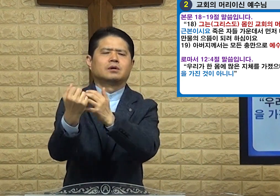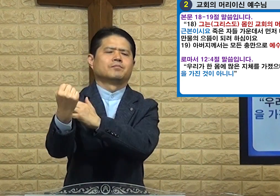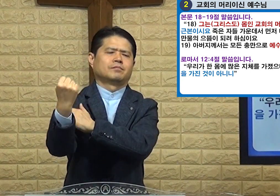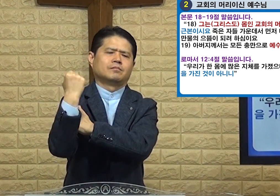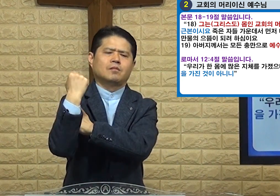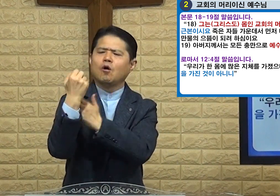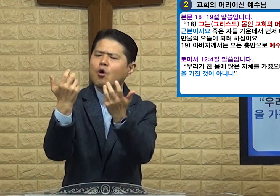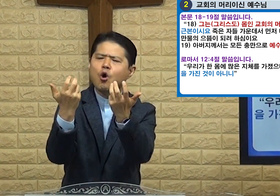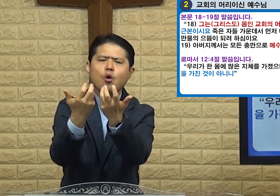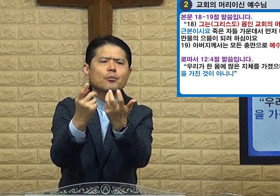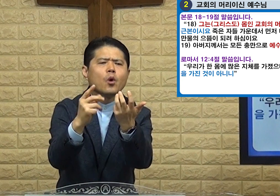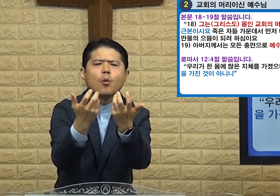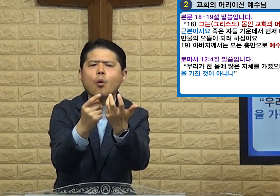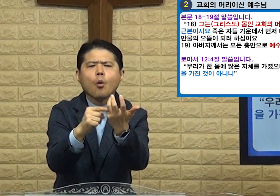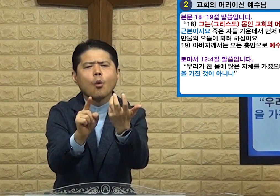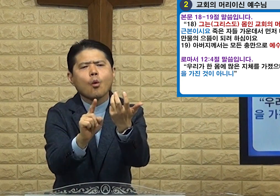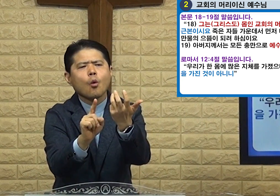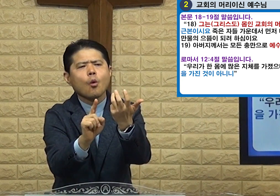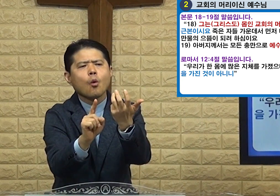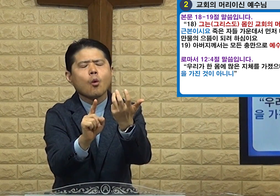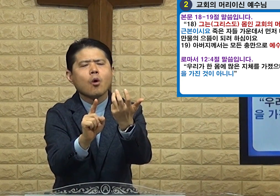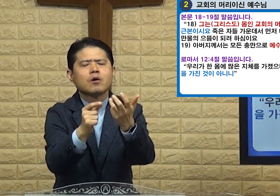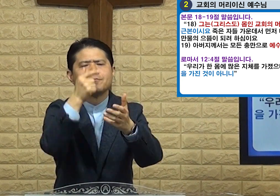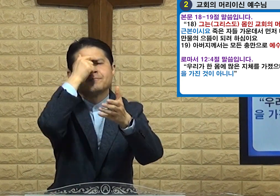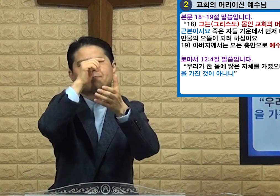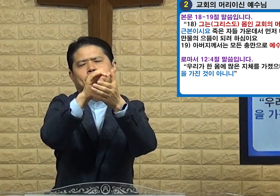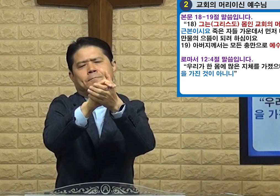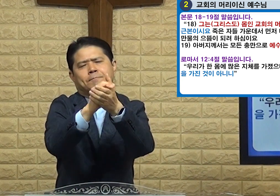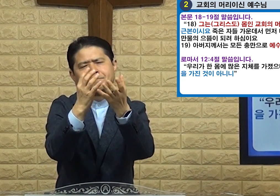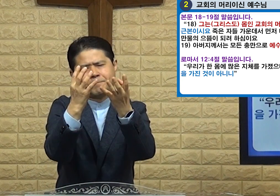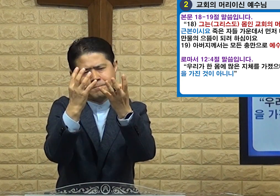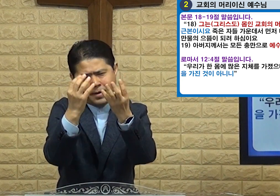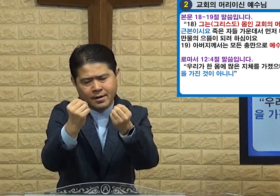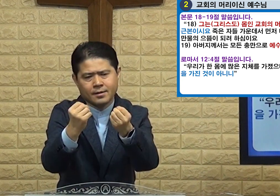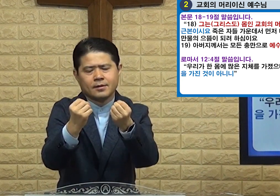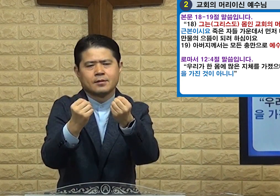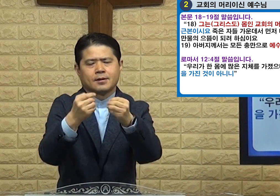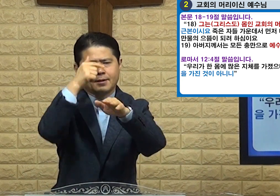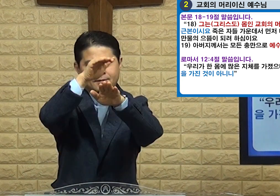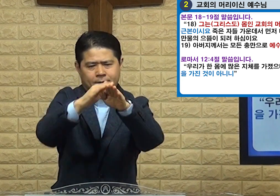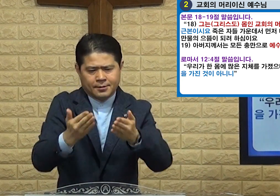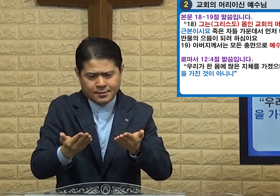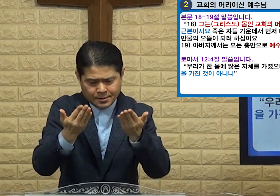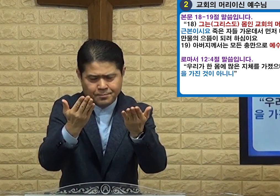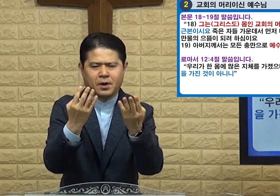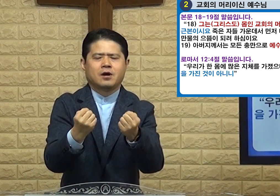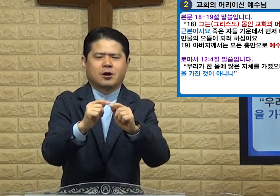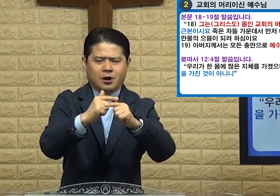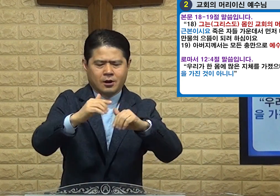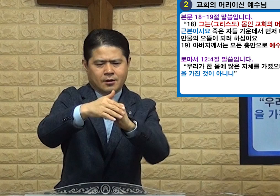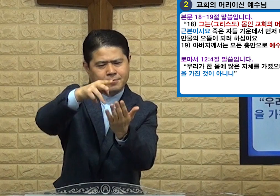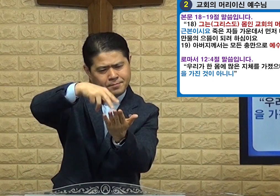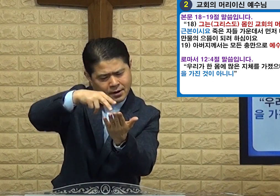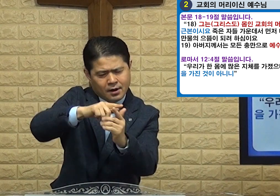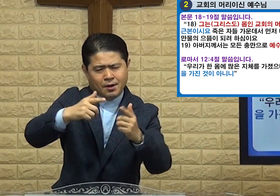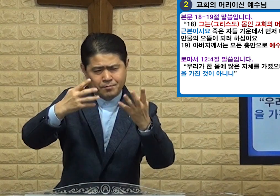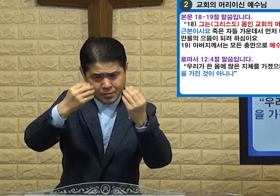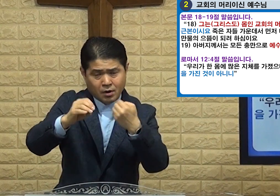성령 충만하게 믿음의 권능이 필요한데 이 성령 충만을 어떻게 하냐? 바로 우리가 셀 수 없는 기도와